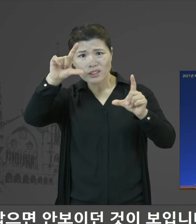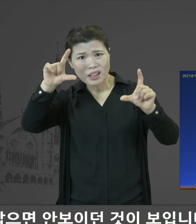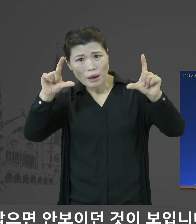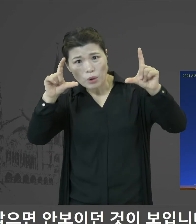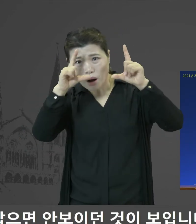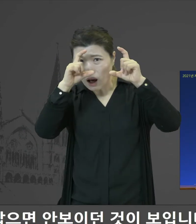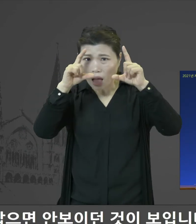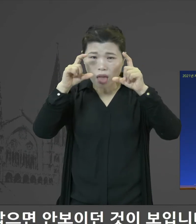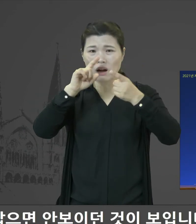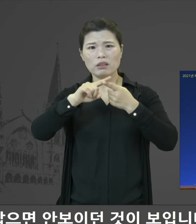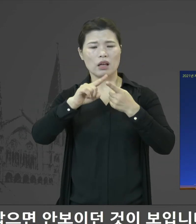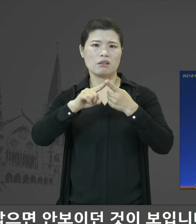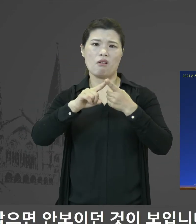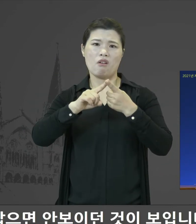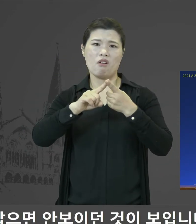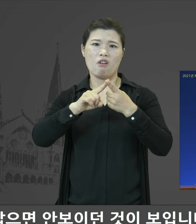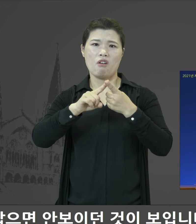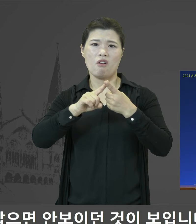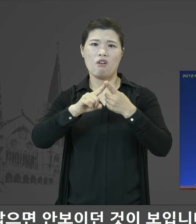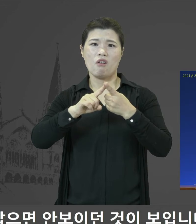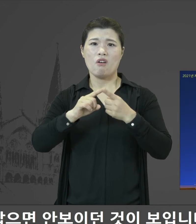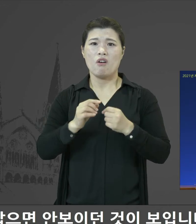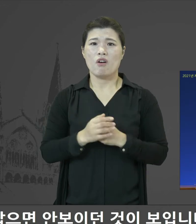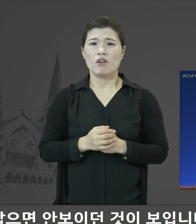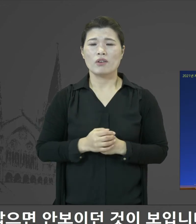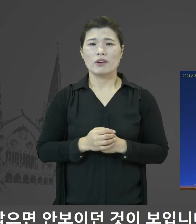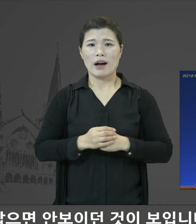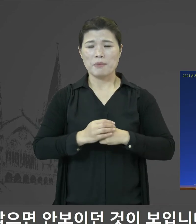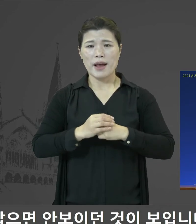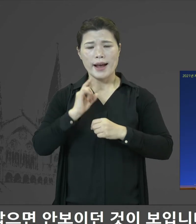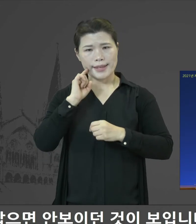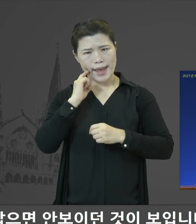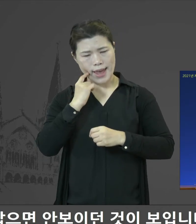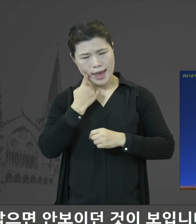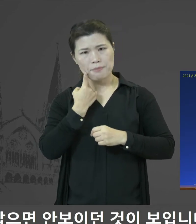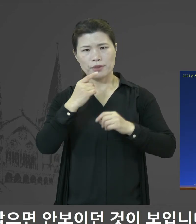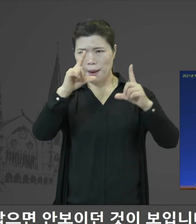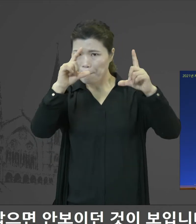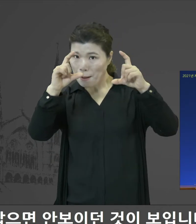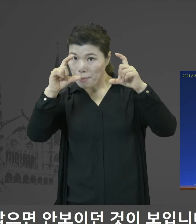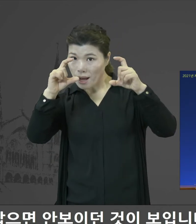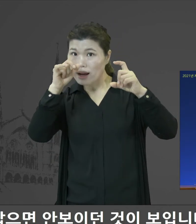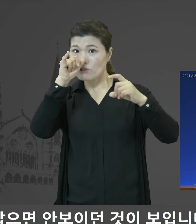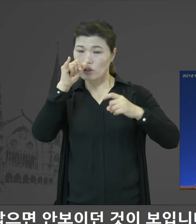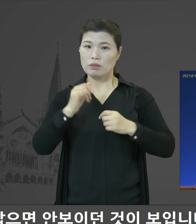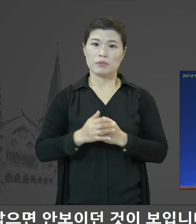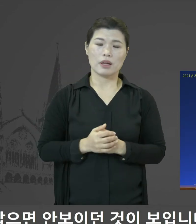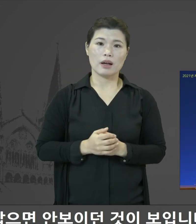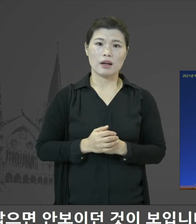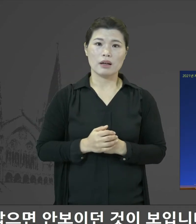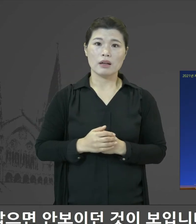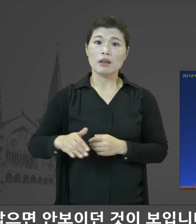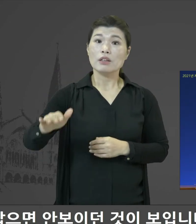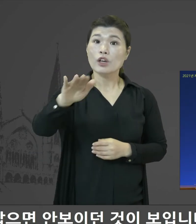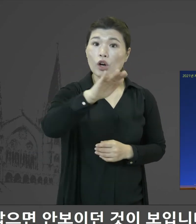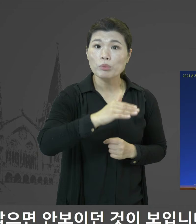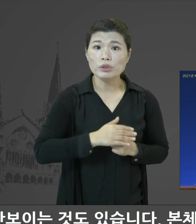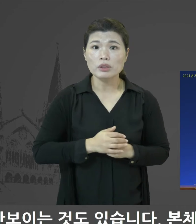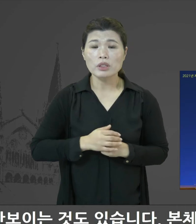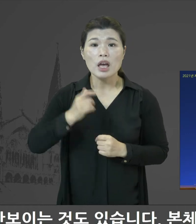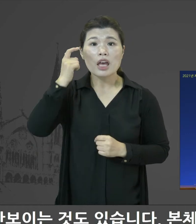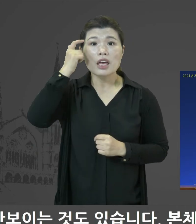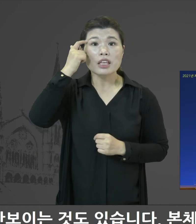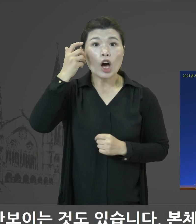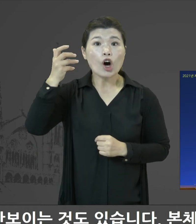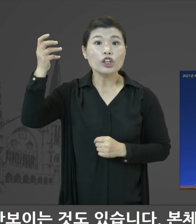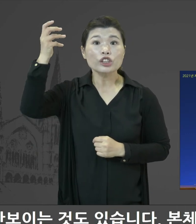본체적인 아름다움을 더 많이 경험할 수 있습니다. 그렇다면 영적 시각을 잘